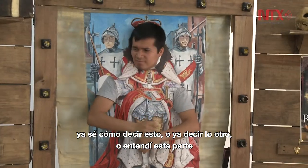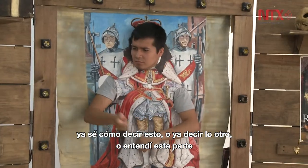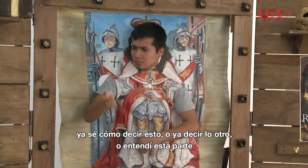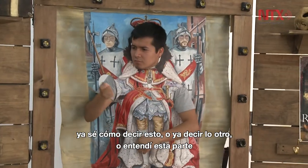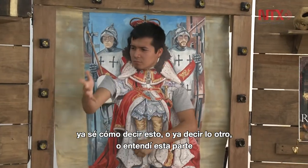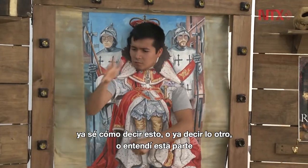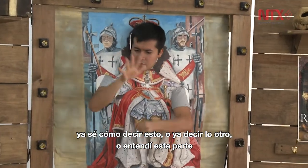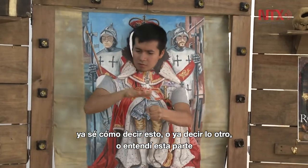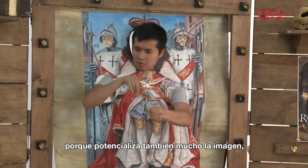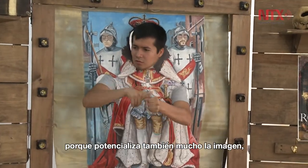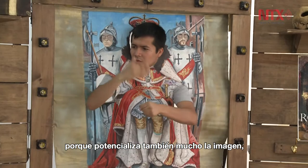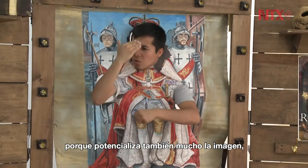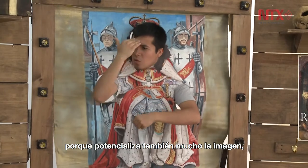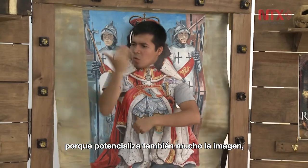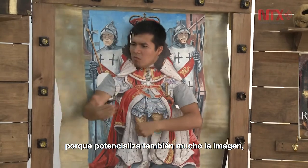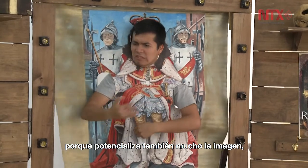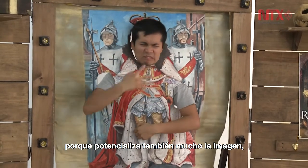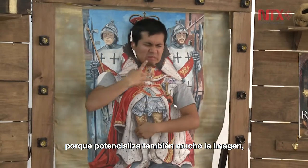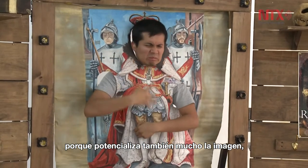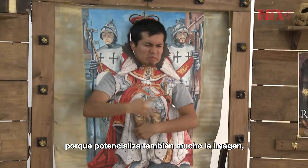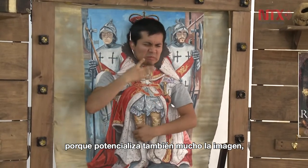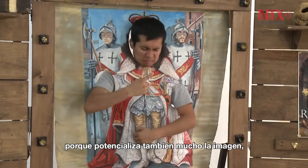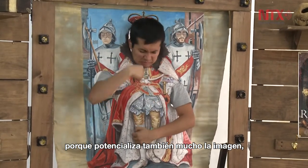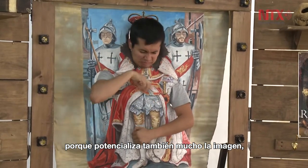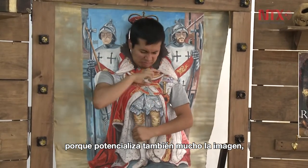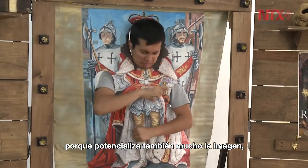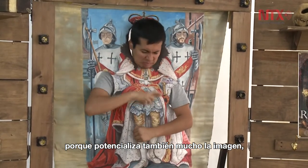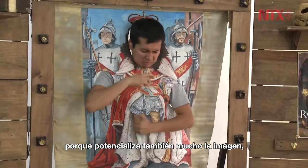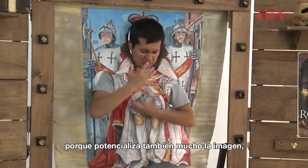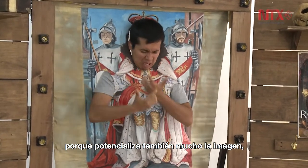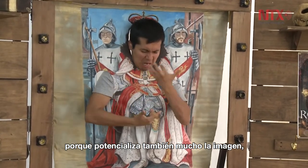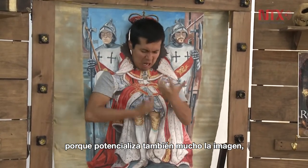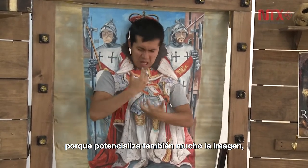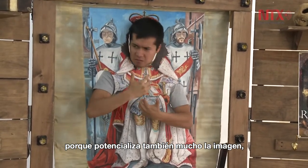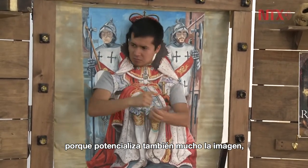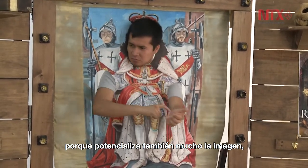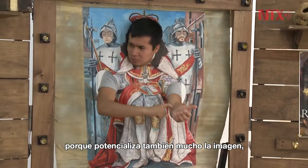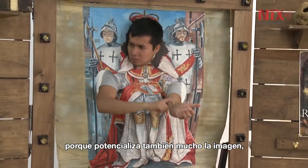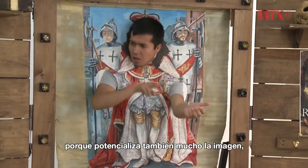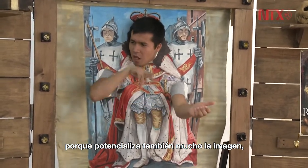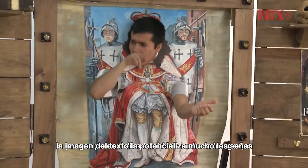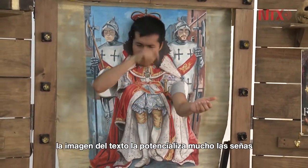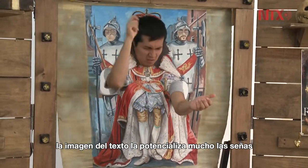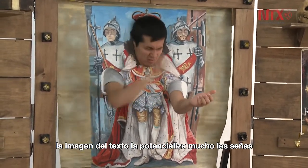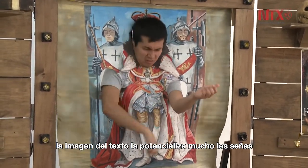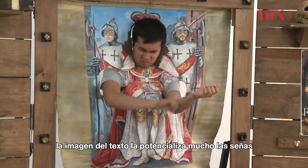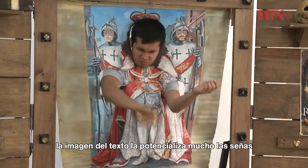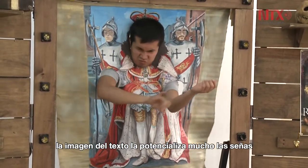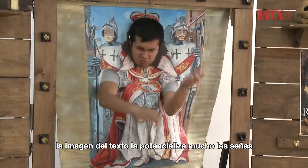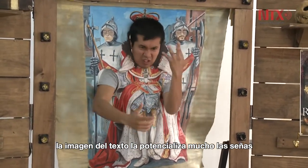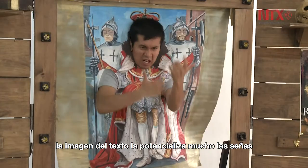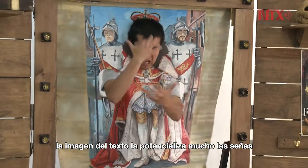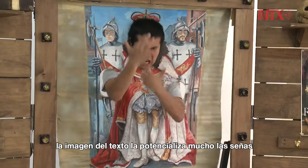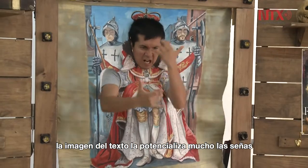entendí esta parte porque potencializa también mucho la imagen, la imagen del texto la